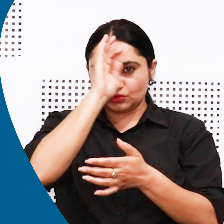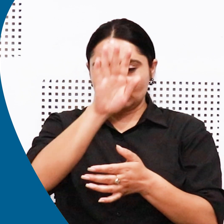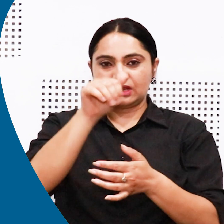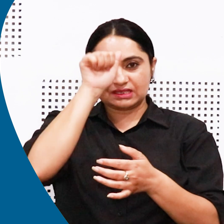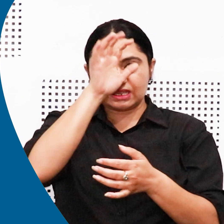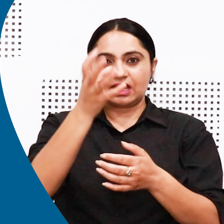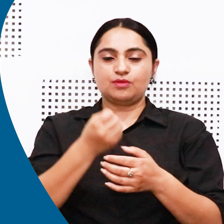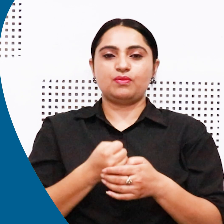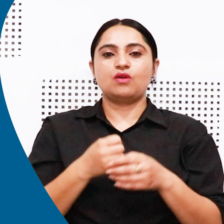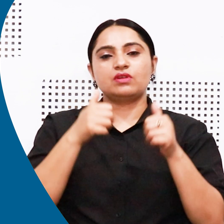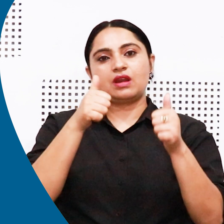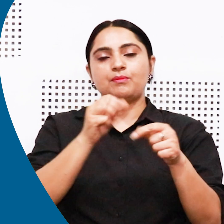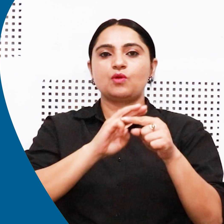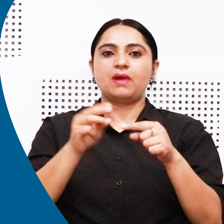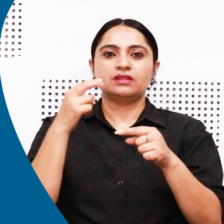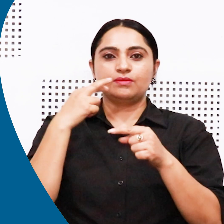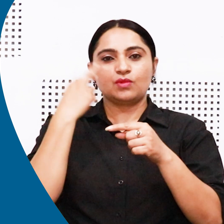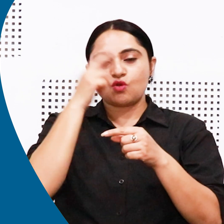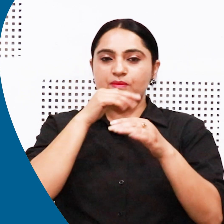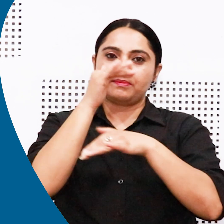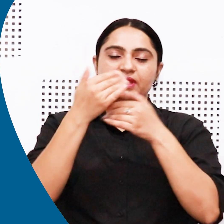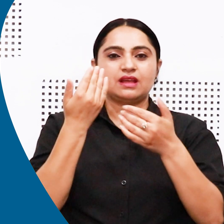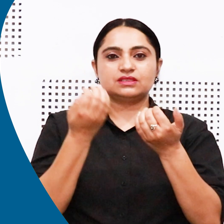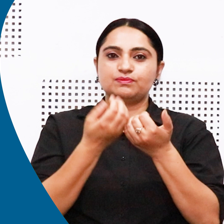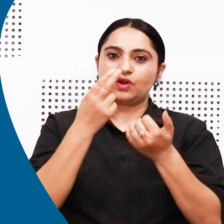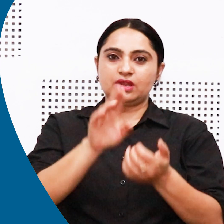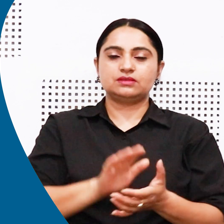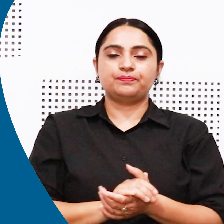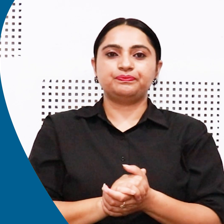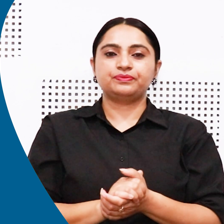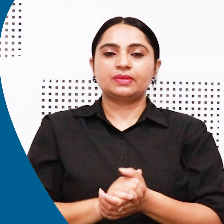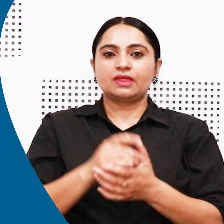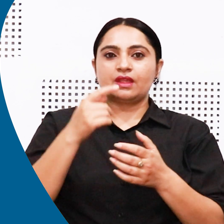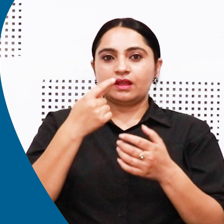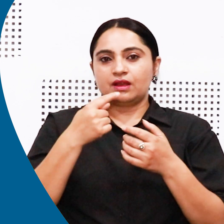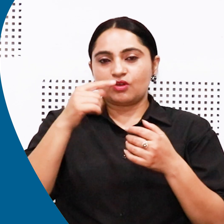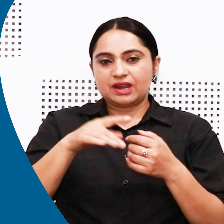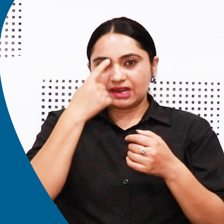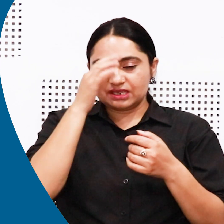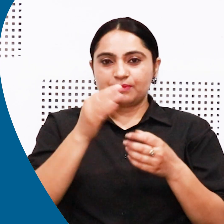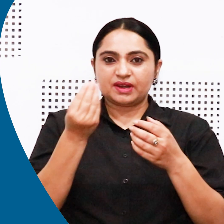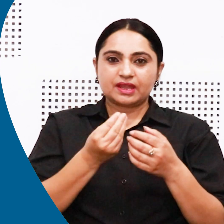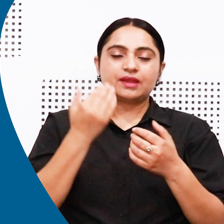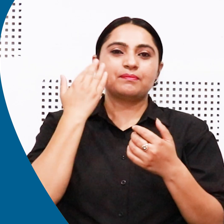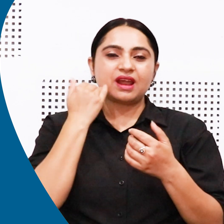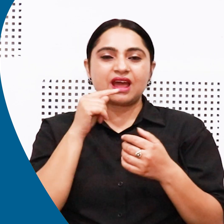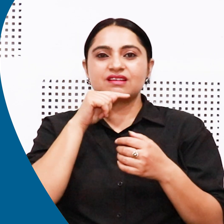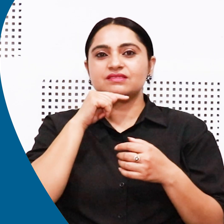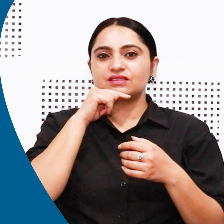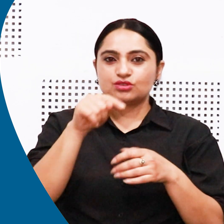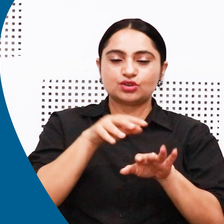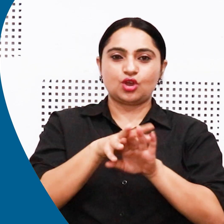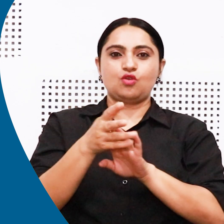जानकारी पाउने भरपर्दो माध्यमको रूपमा विकास भएको छ। कैलालीको टिकापुरका केही महिला तथा किशोरीहरूमा सिपमूलक